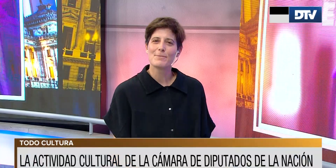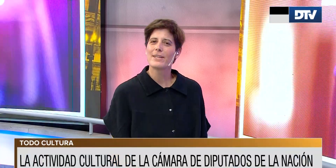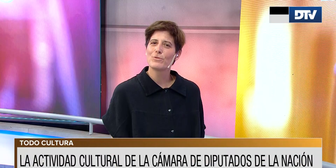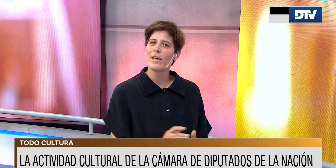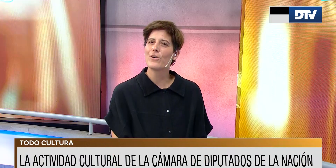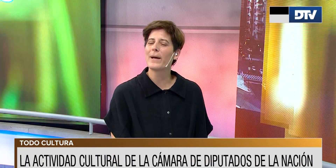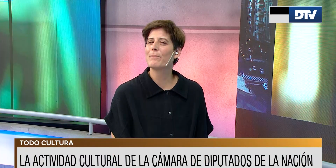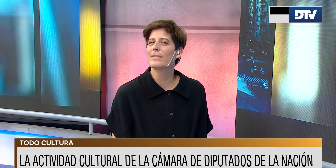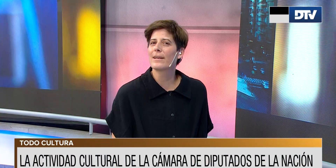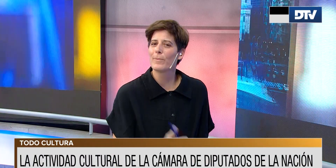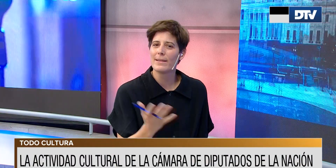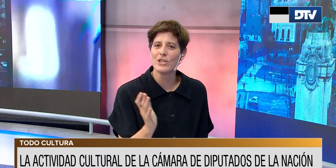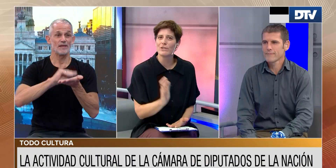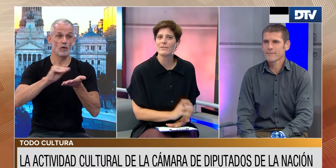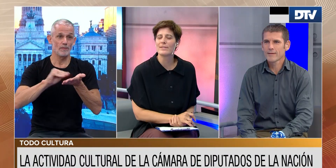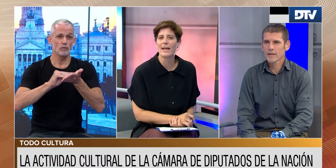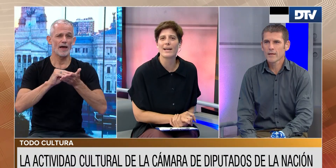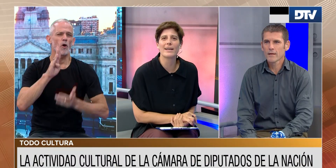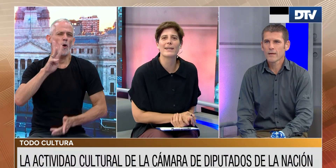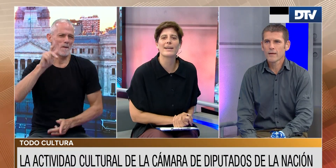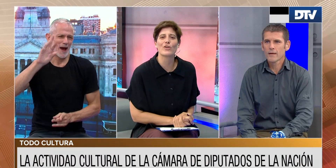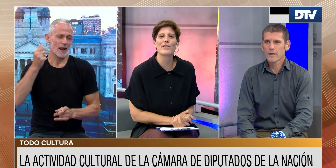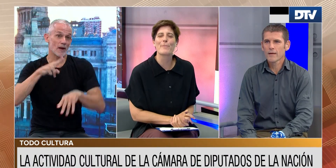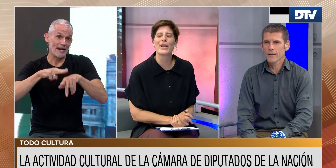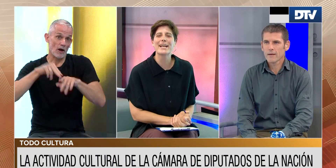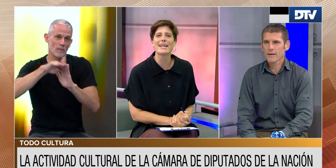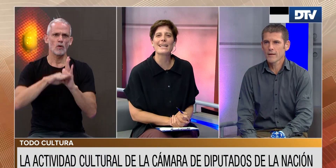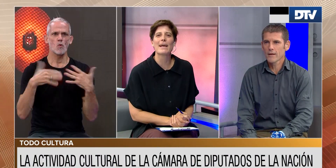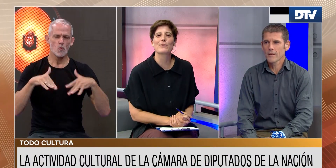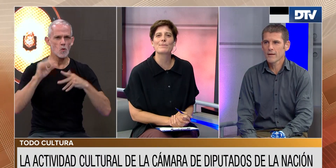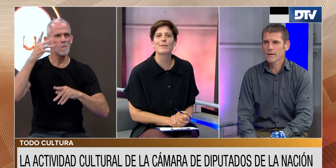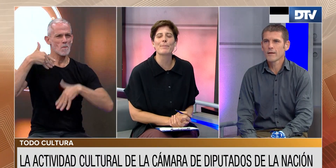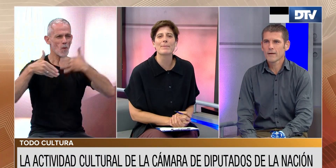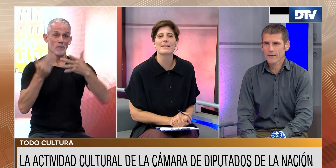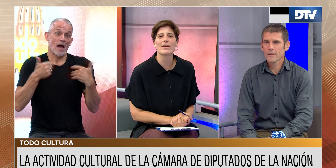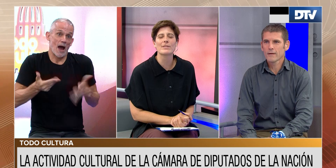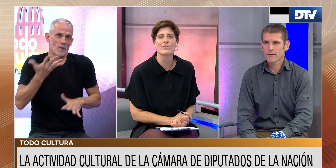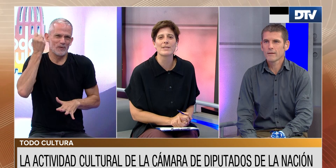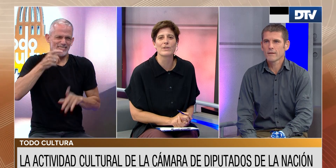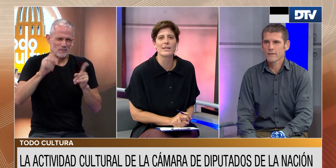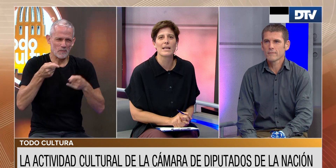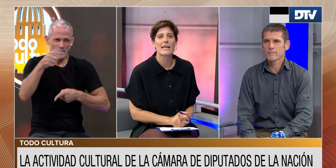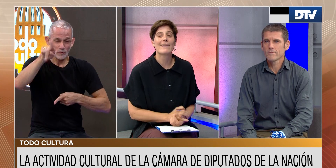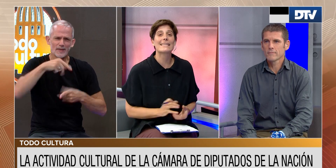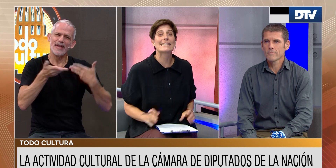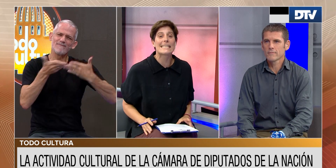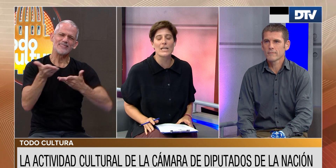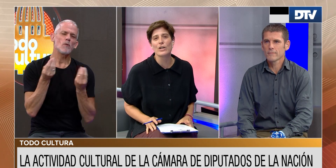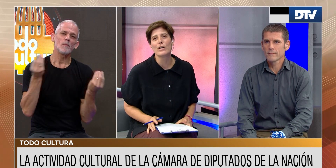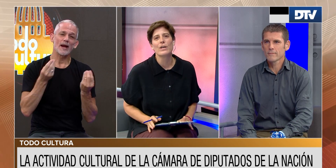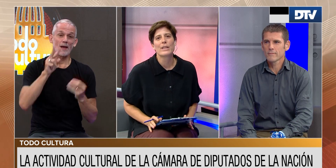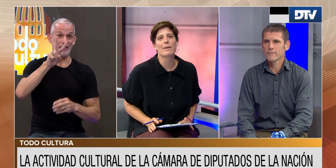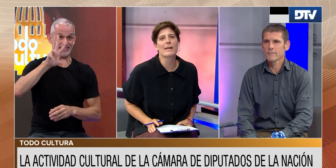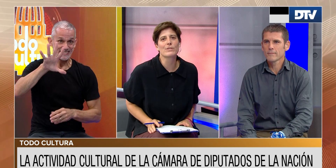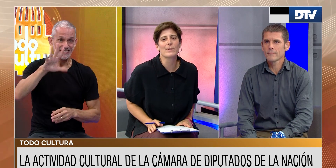Le agradecemos al diputado Vara por esta recomendación tan contemporánea, y aprovechamos también para invitarlos a todos y a todas. El